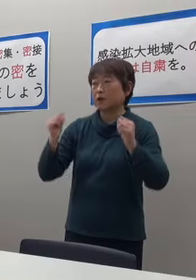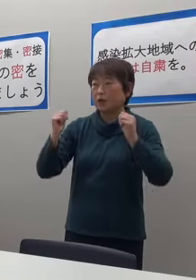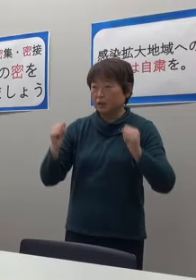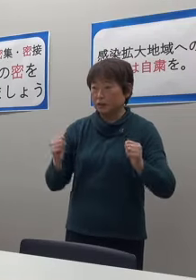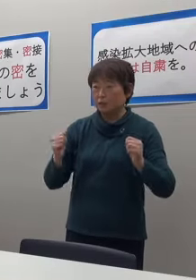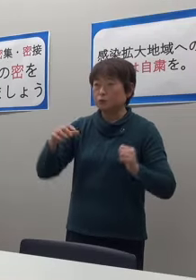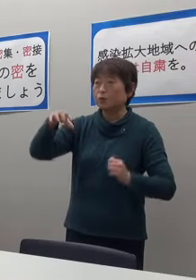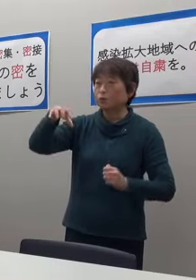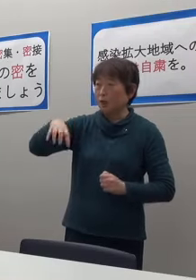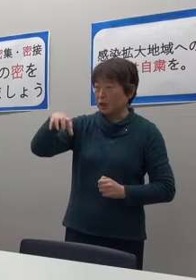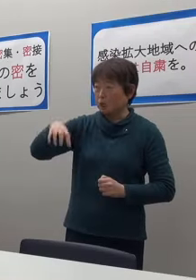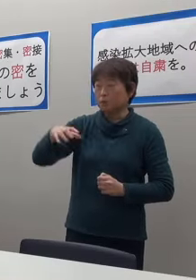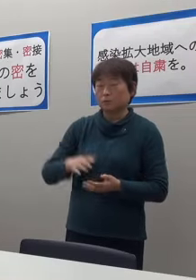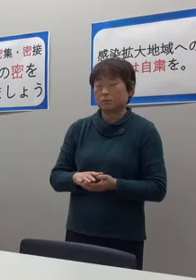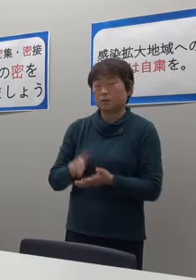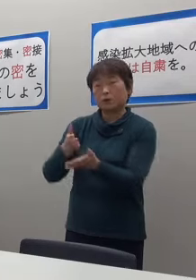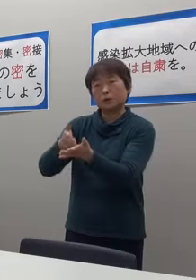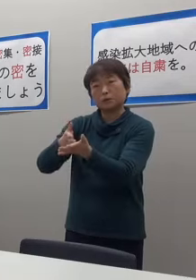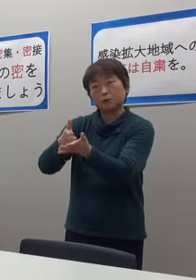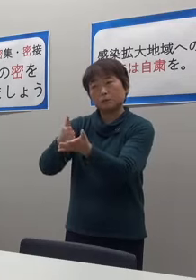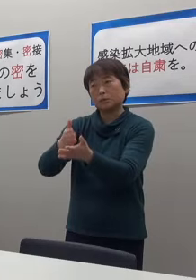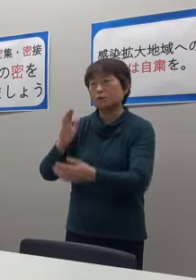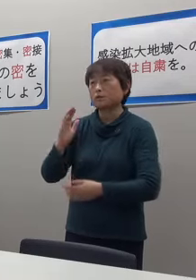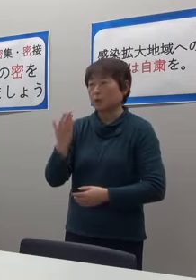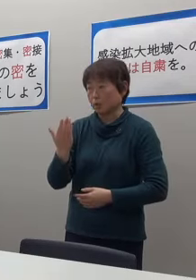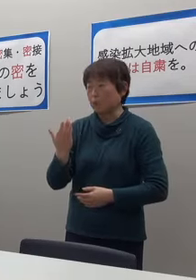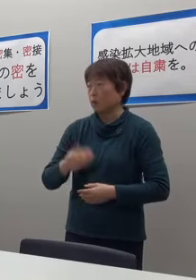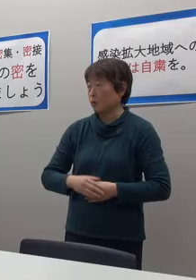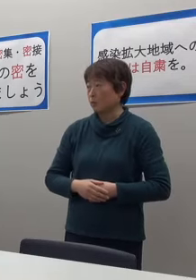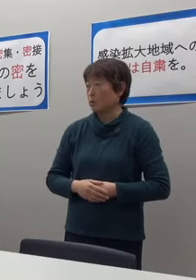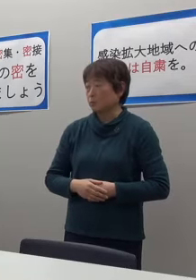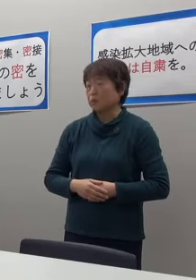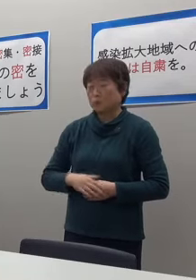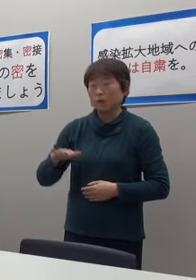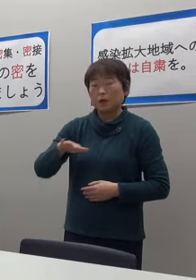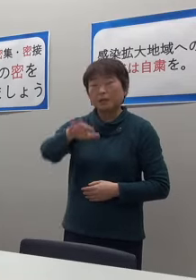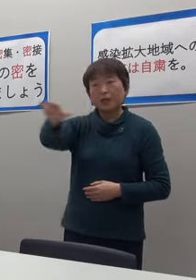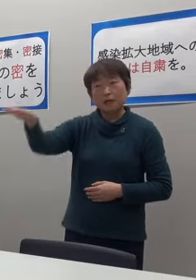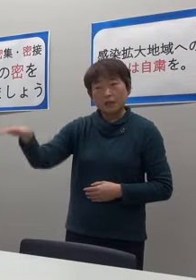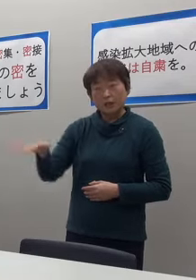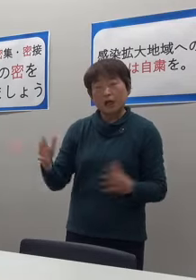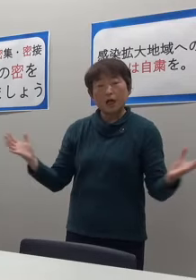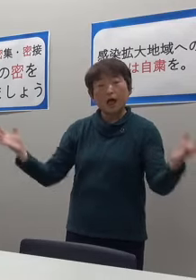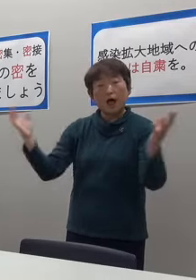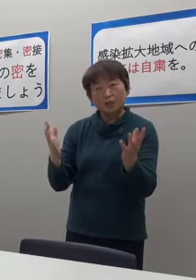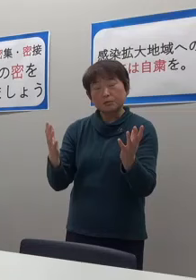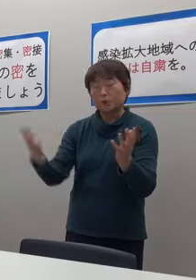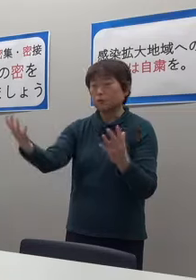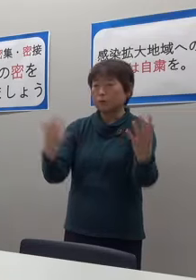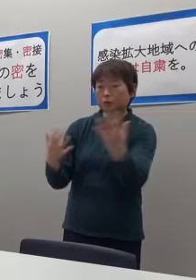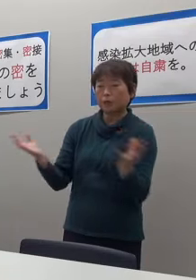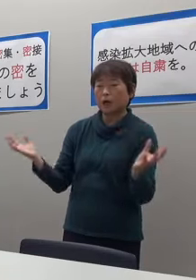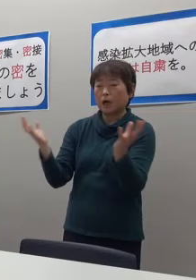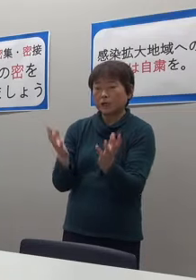所っていうことでお話ししてましたけども、それは、こう皆さんがですね、こう集まることができるような場所っていうのは、ま